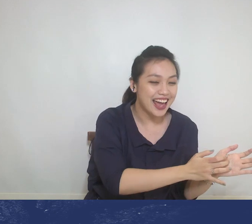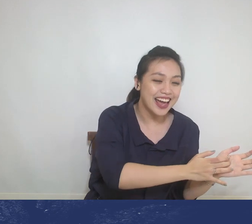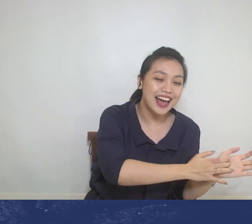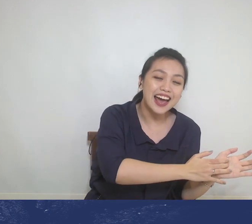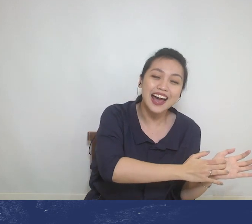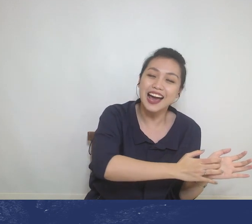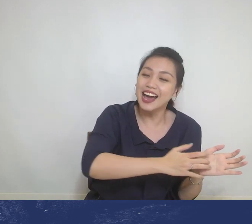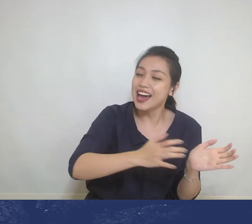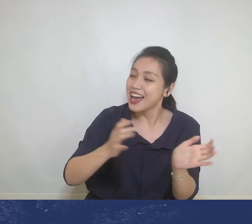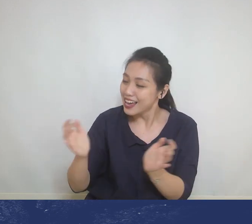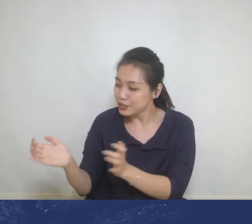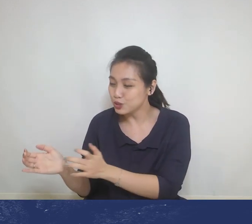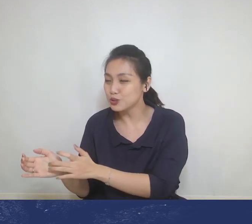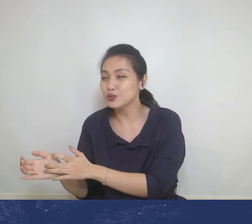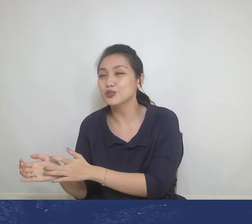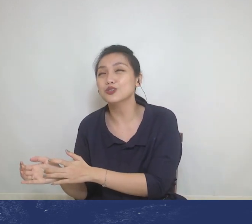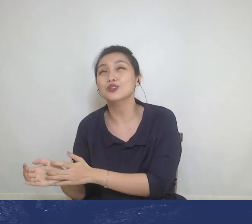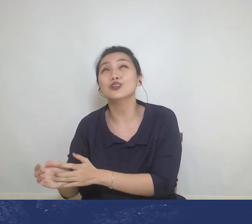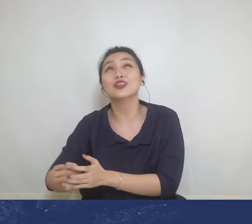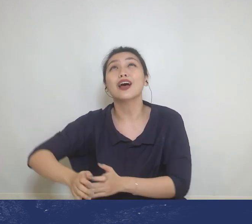Yesus, oh